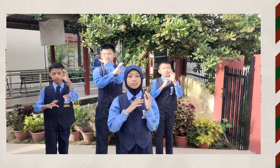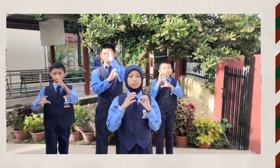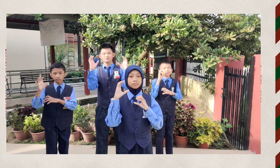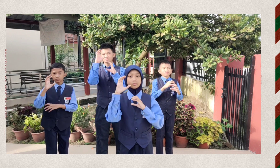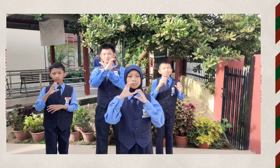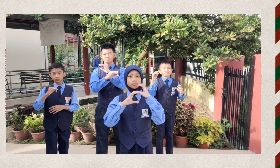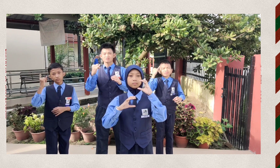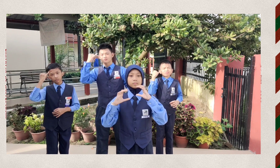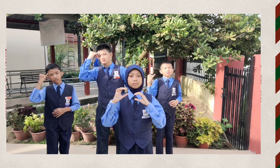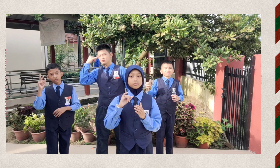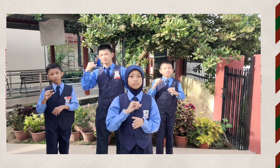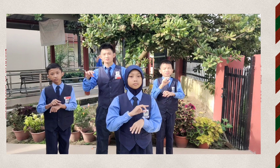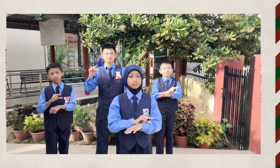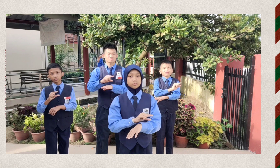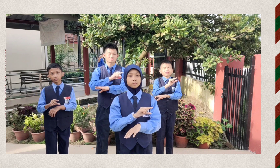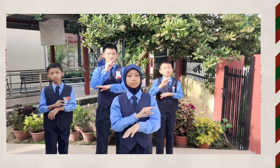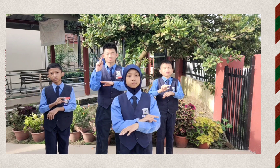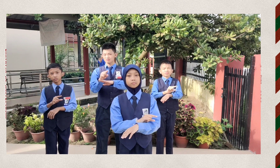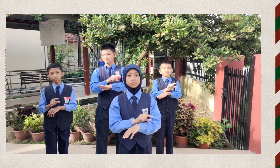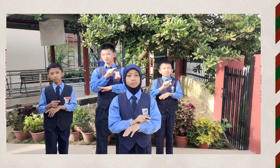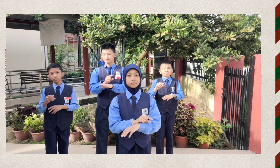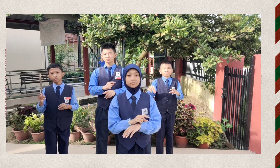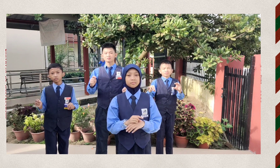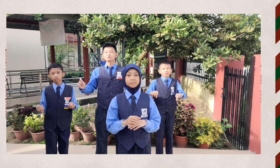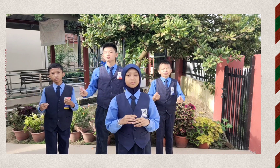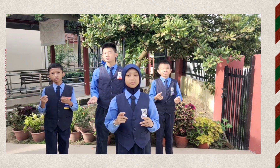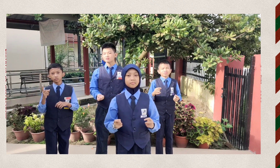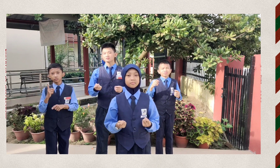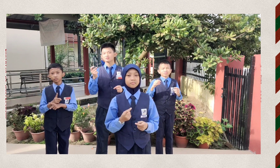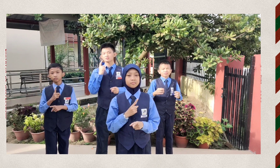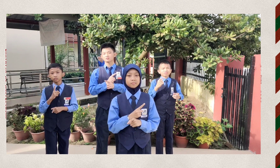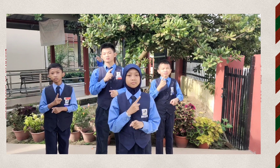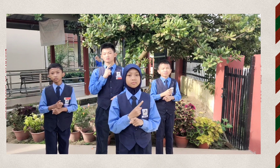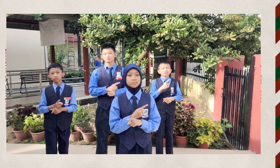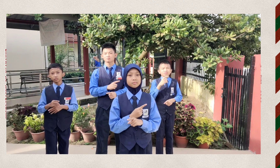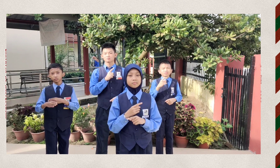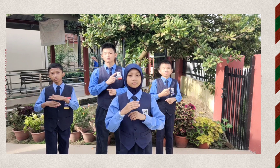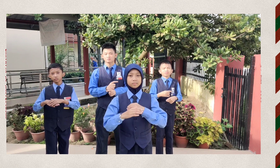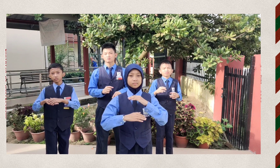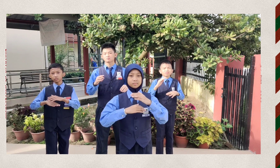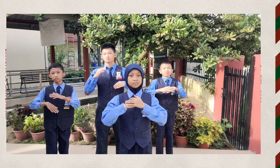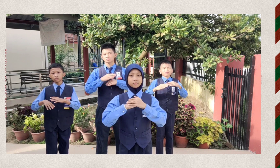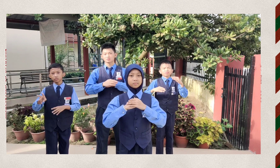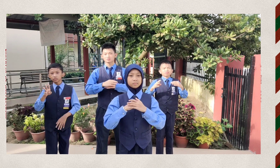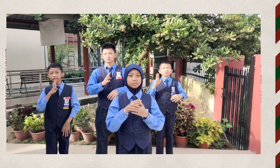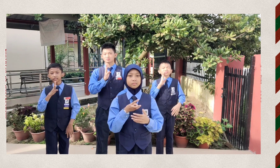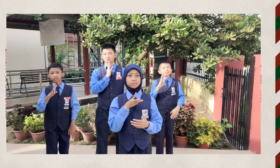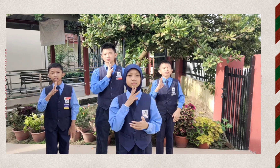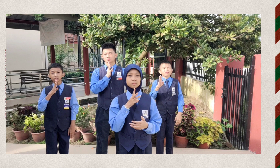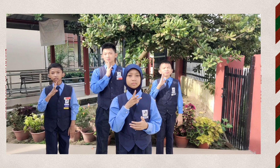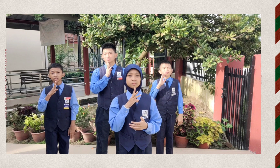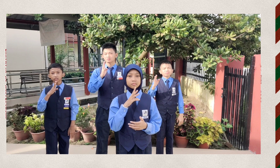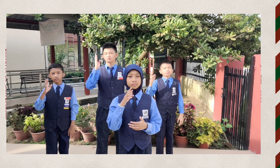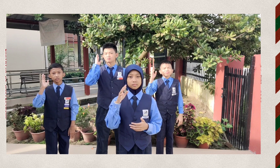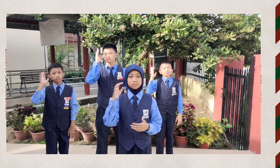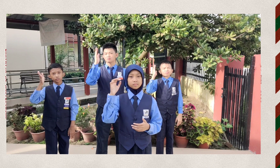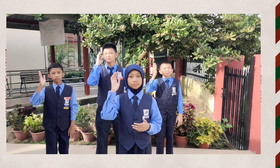terampil, eksplorasi ilmu berguna, bertindak rasional, mantapkan